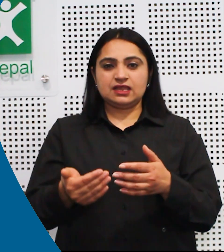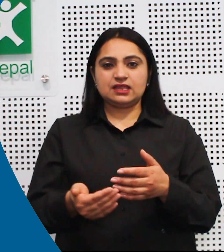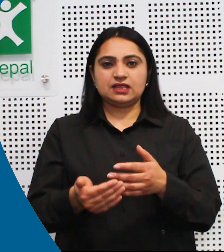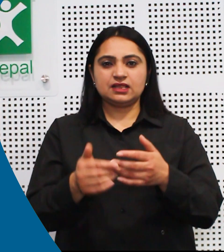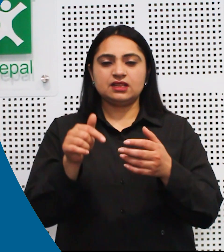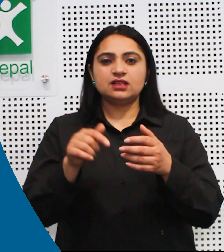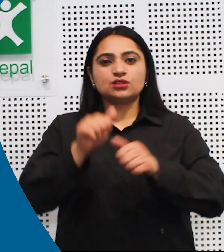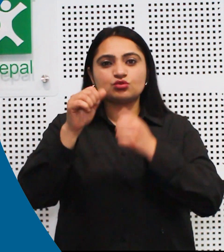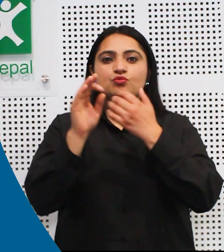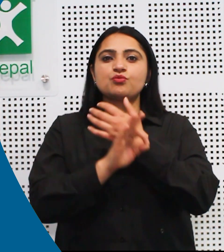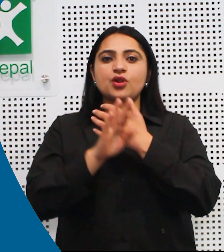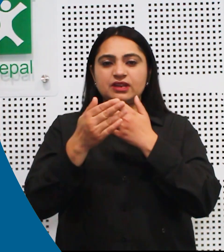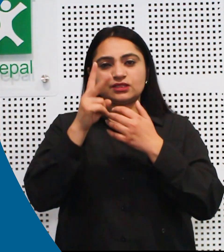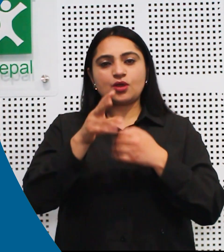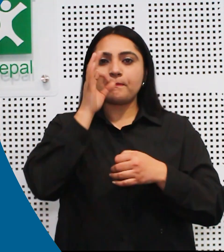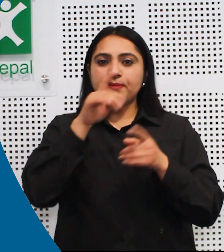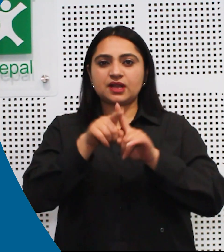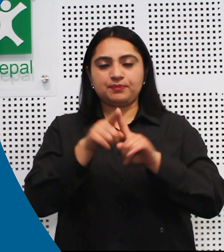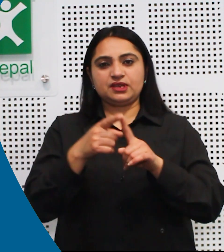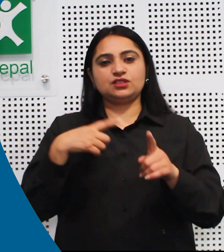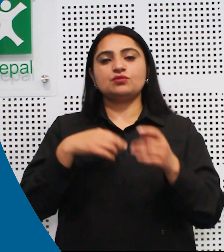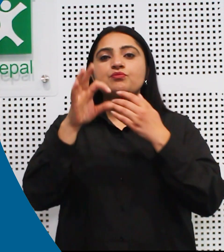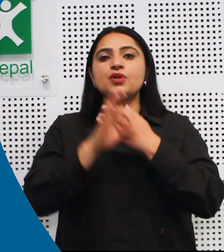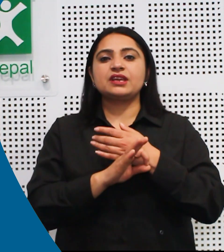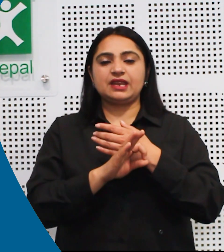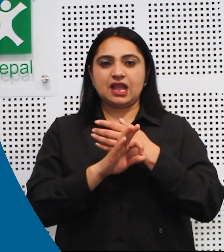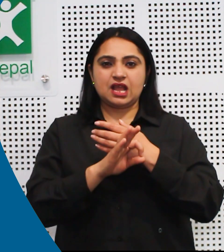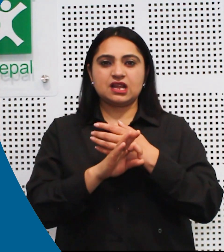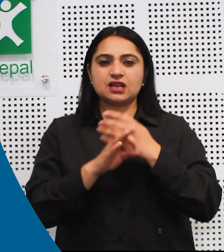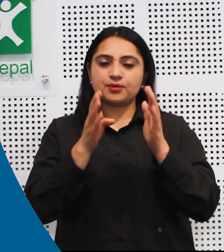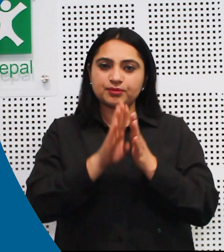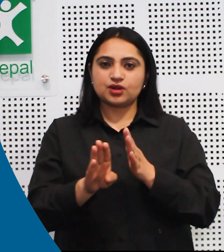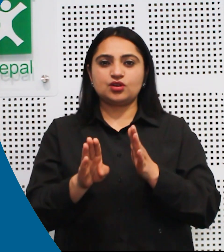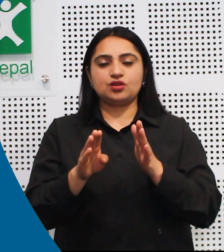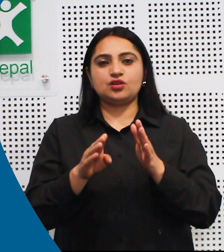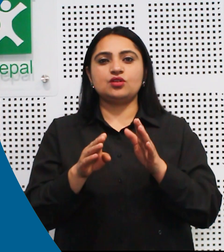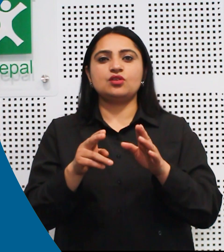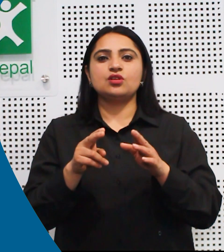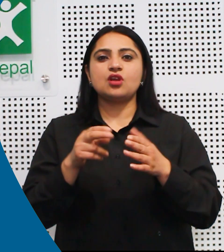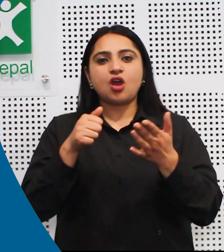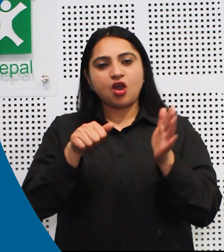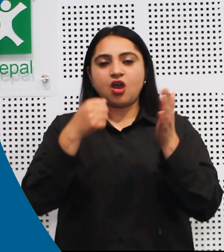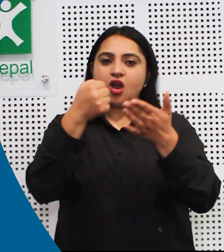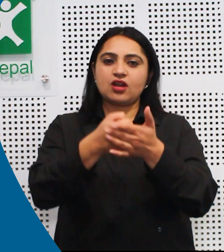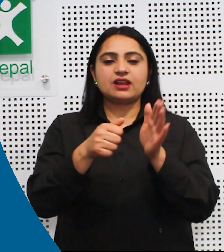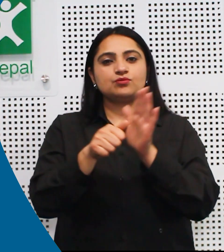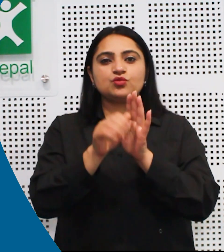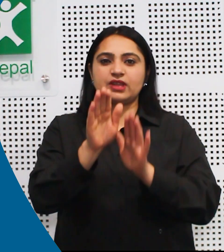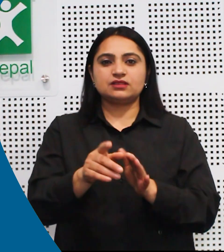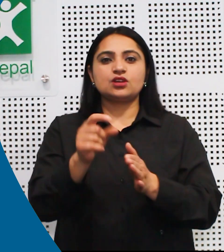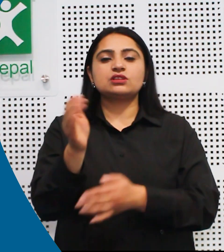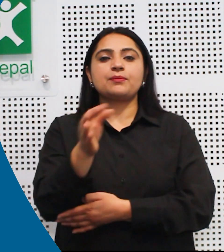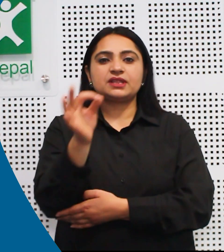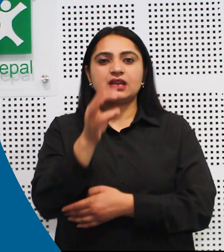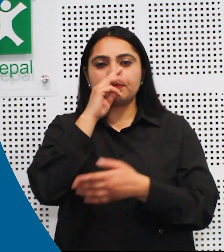प्रक्रिया जुन छ त्यो निश्चय पनि हामी सबै प्रक्रिया नै विधिगत ढङ्गबाट नै प्रक्रियाहरू पुगिसकेको कुरा र अर्थ मन्त्रालयमा पनि हाम्रो